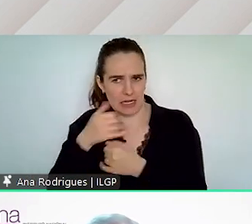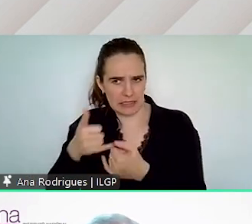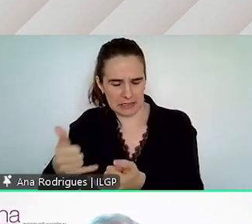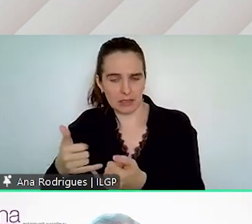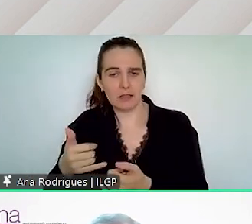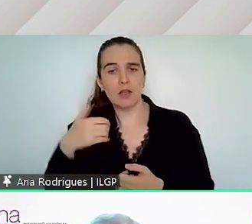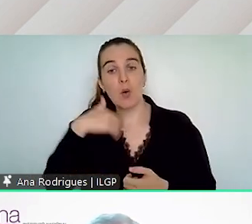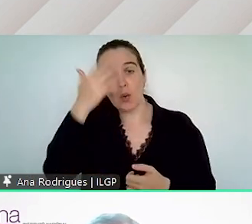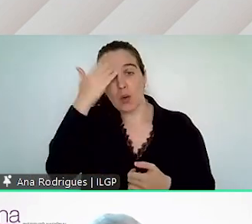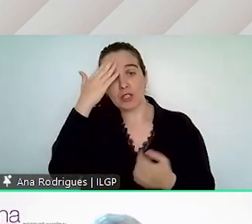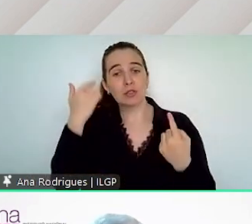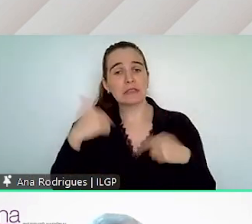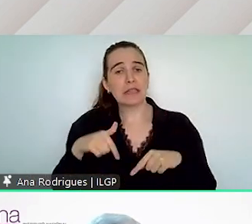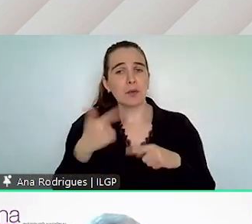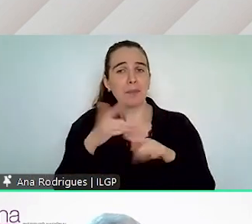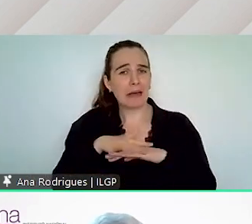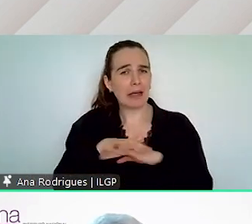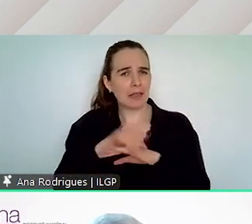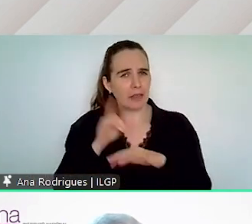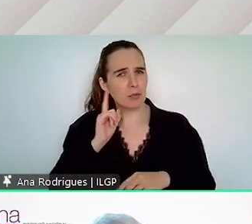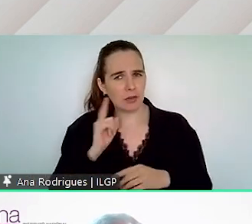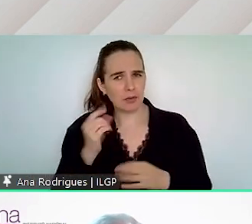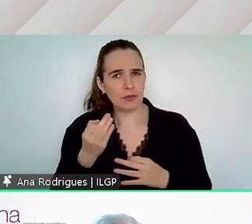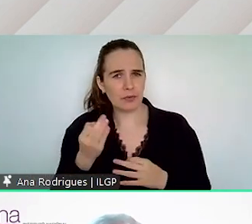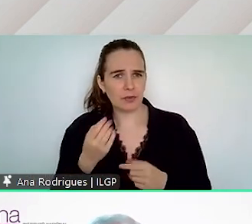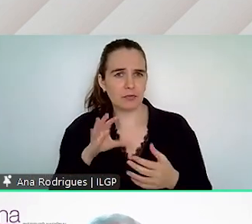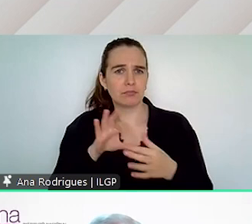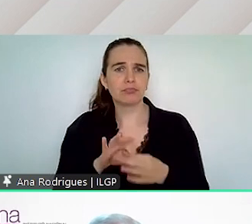ter aqui uma rede importante, que é a rede dos alunos.